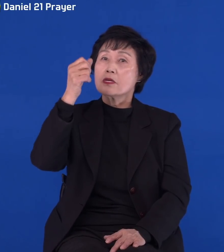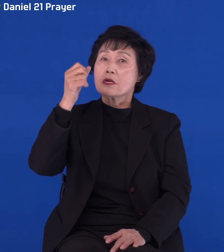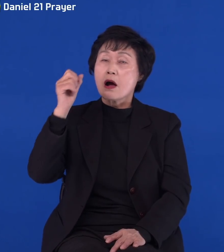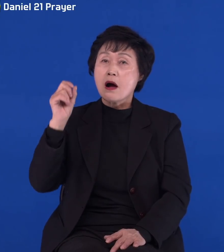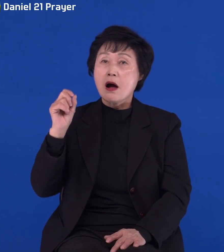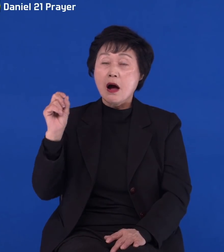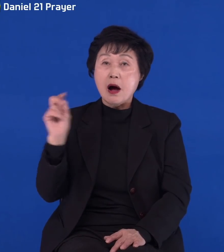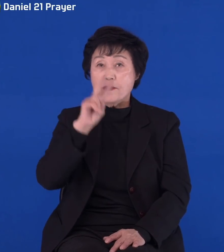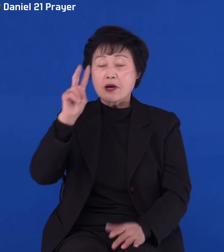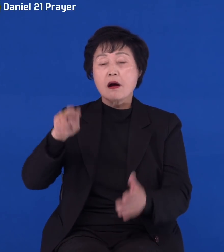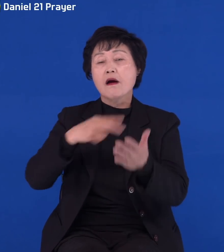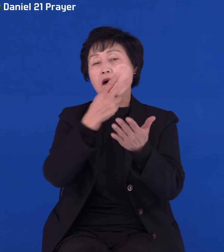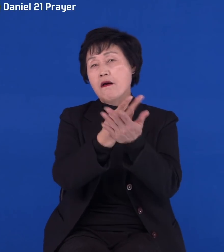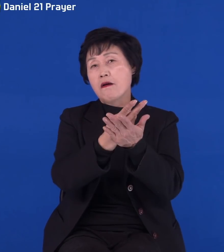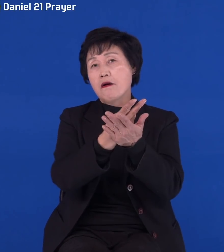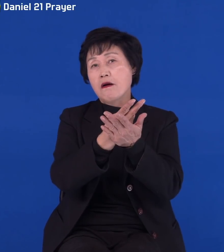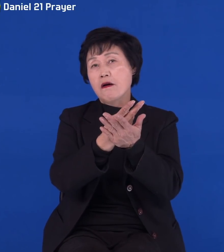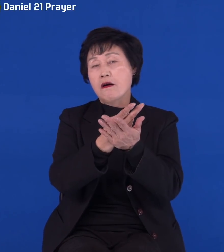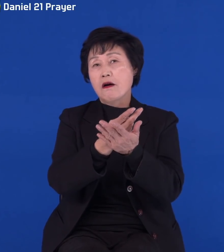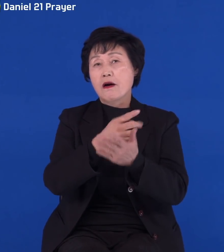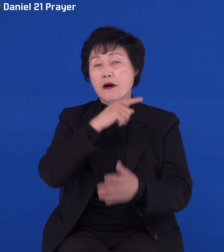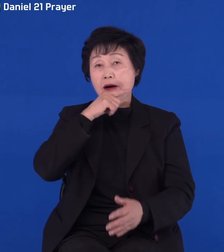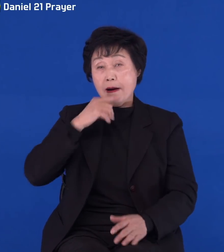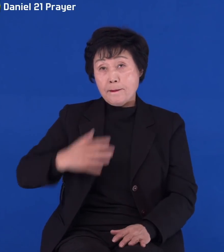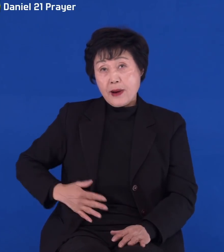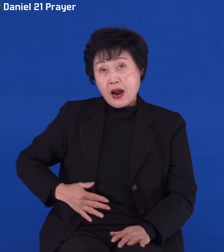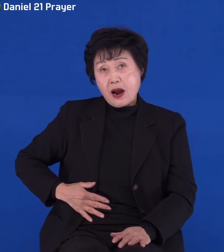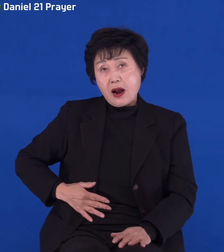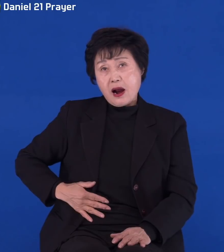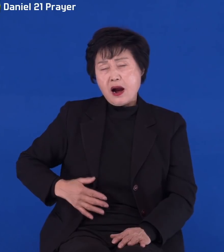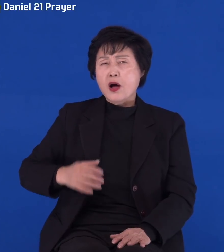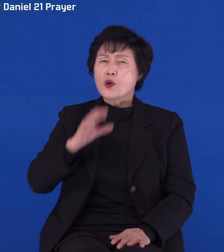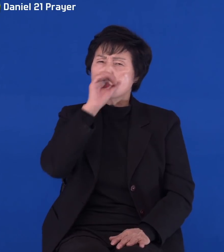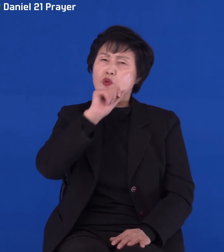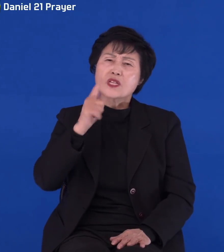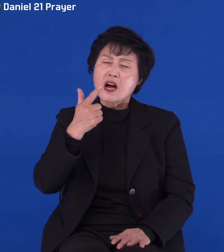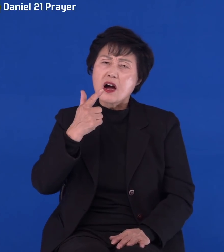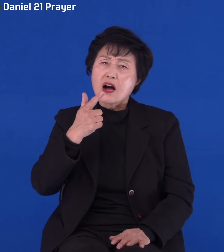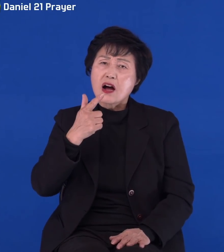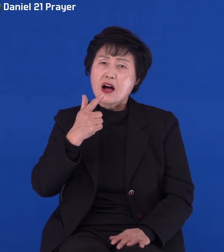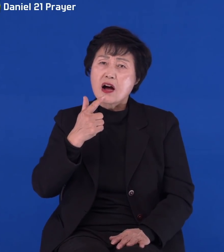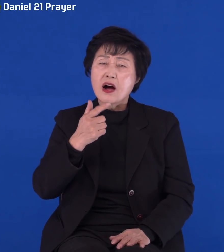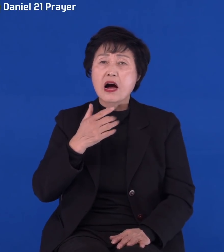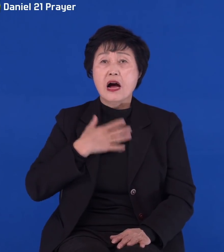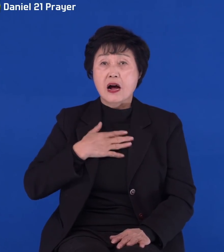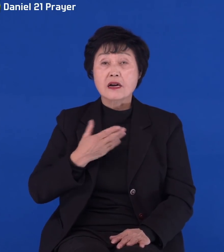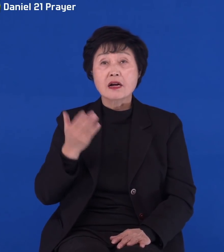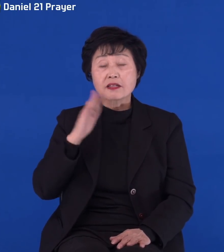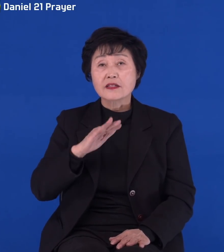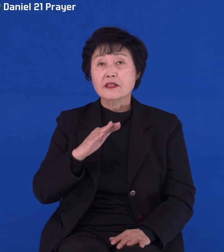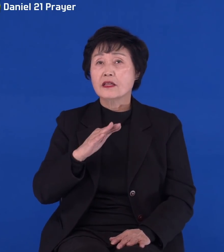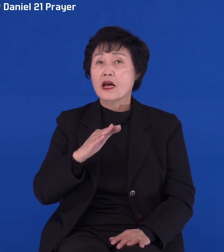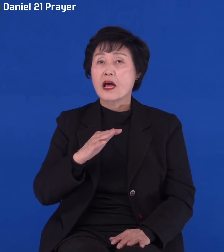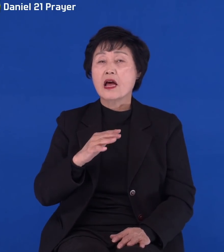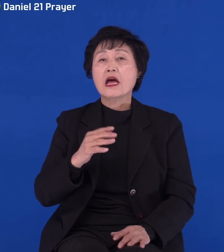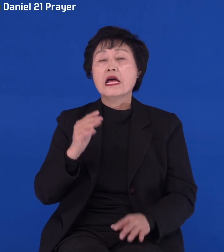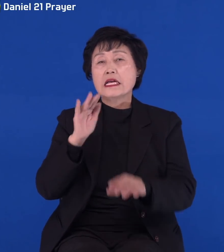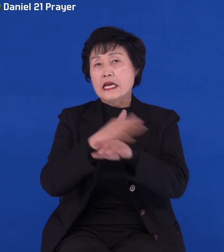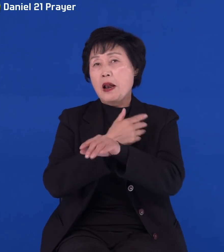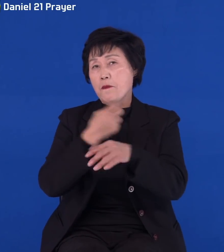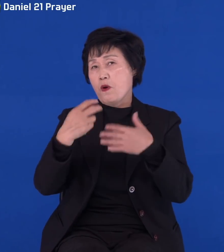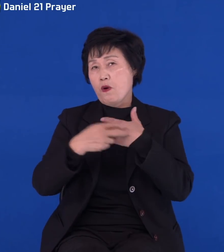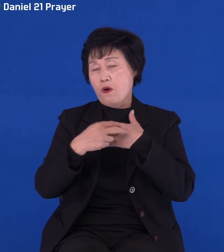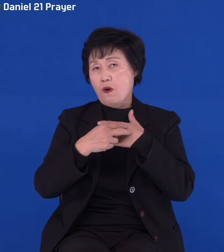좋아서 간 치료를 한 6개월 동안 했는데 이게 오진이었던 거예요. 알고 봤더니 2번째 쓰러지고 나서 병원에 갔는데